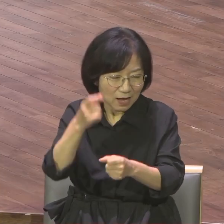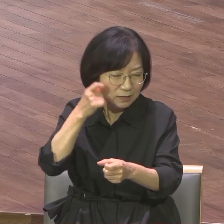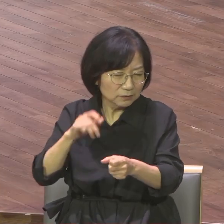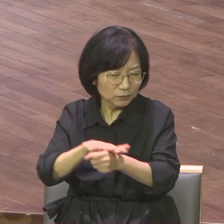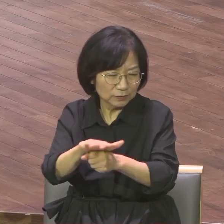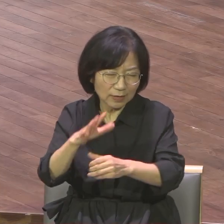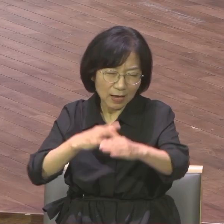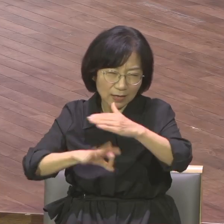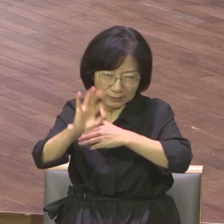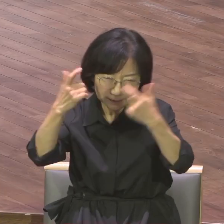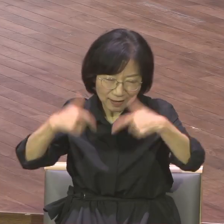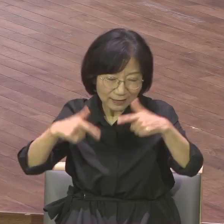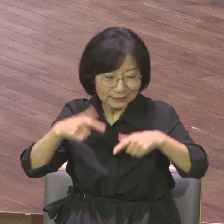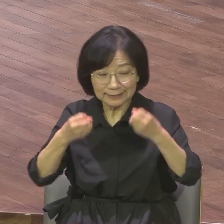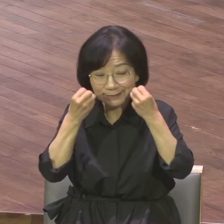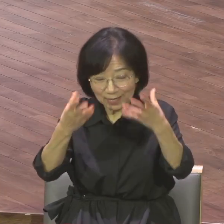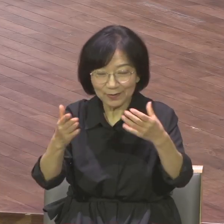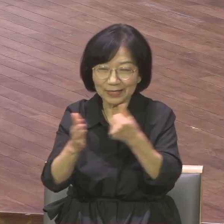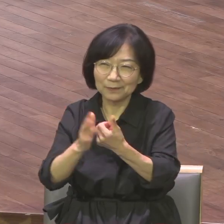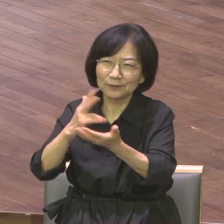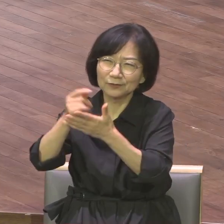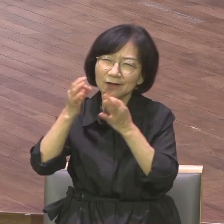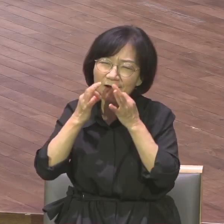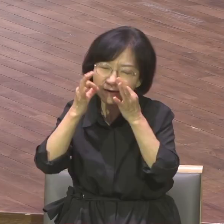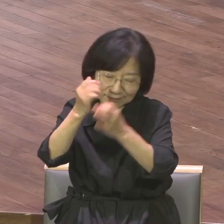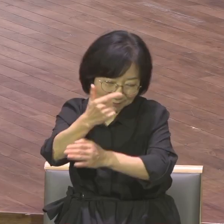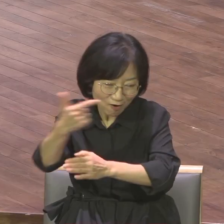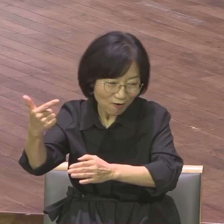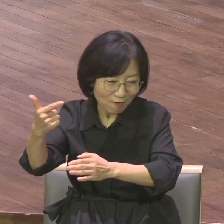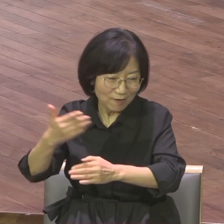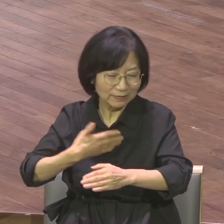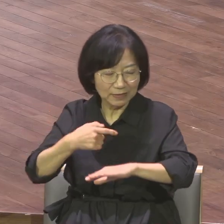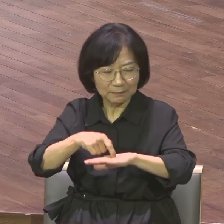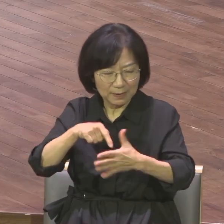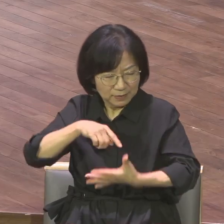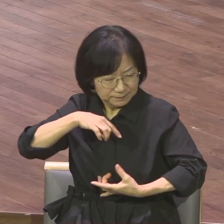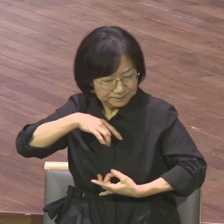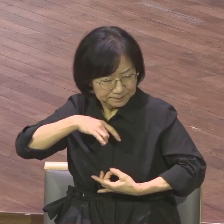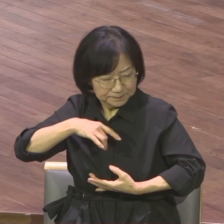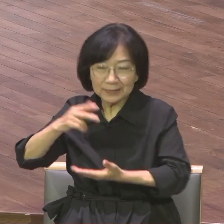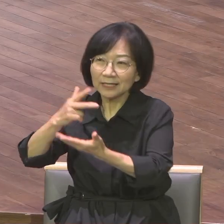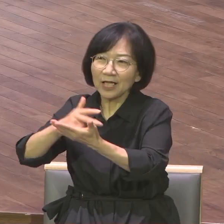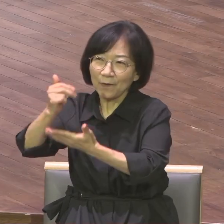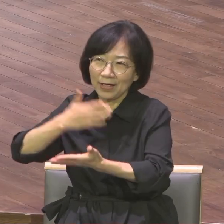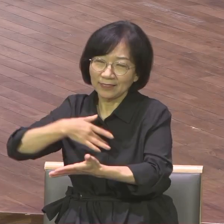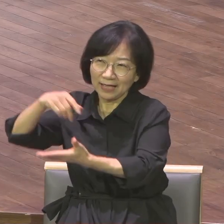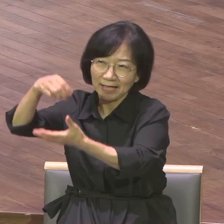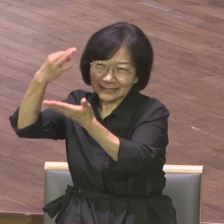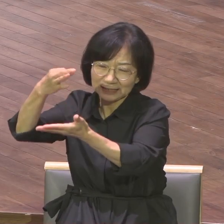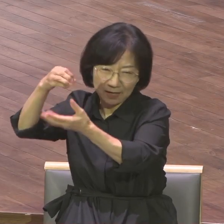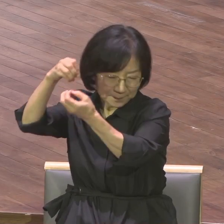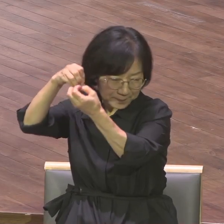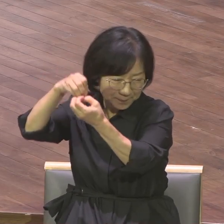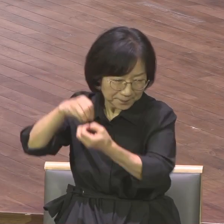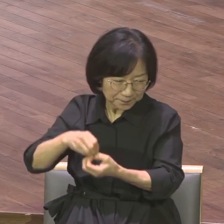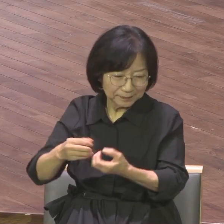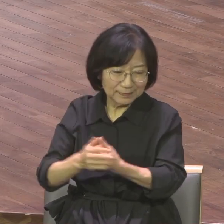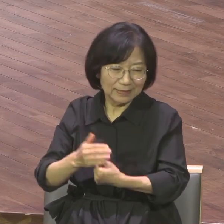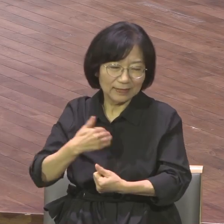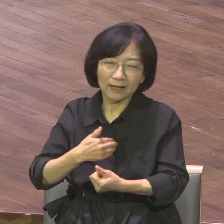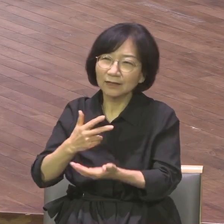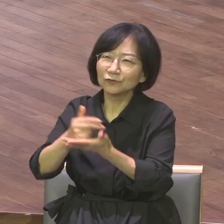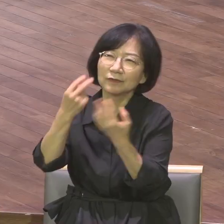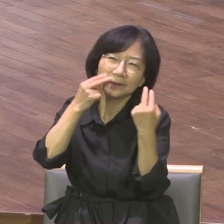새로우니 주의 성실하심이 크시도소이다. 내 심령에 이르기를 여호와는 나의 기업이시니 그러므로 내가